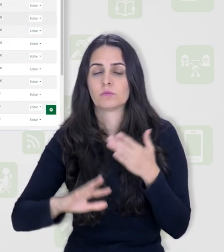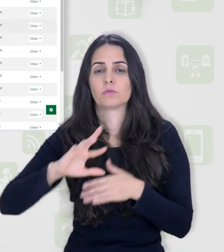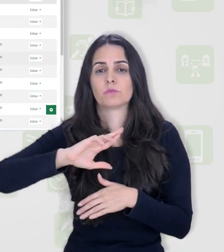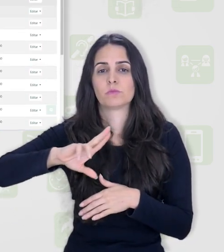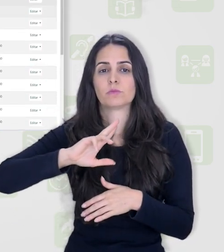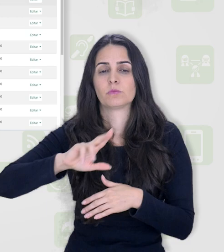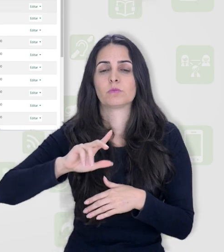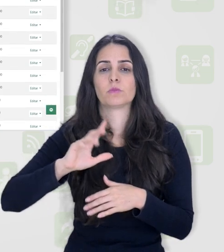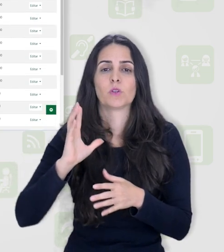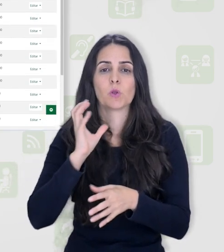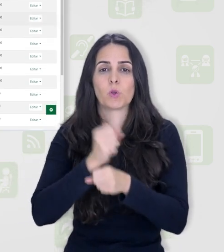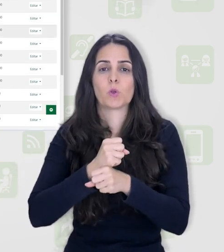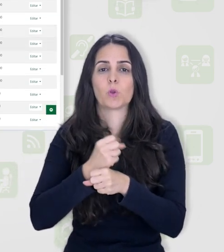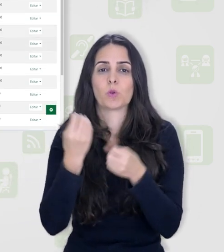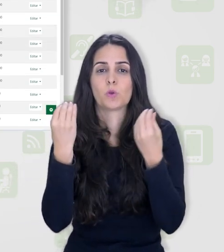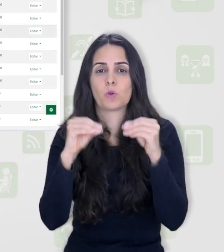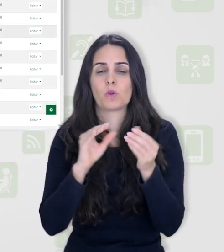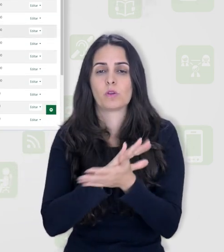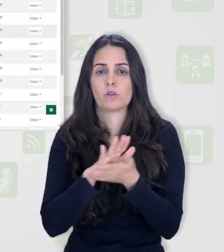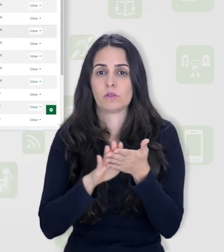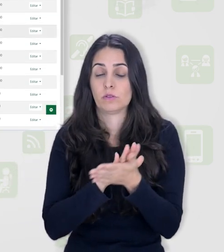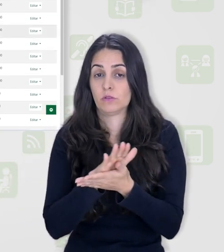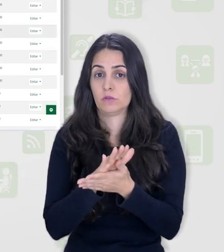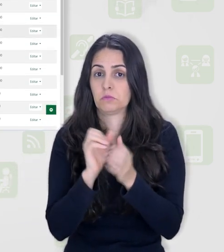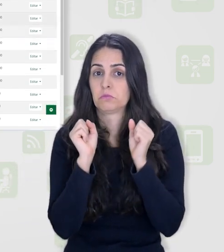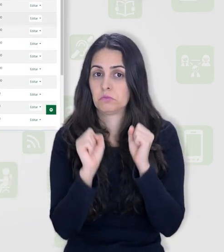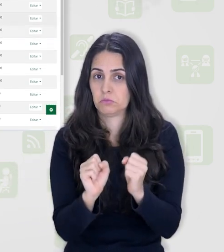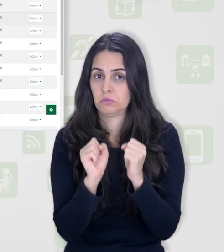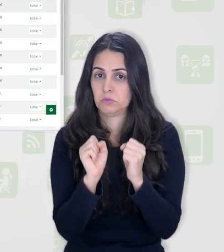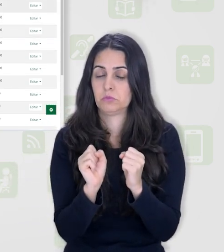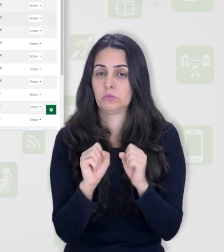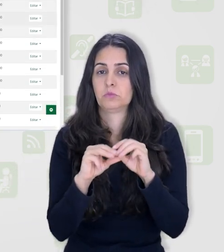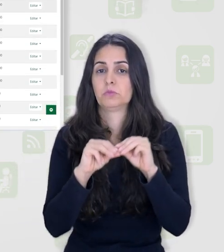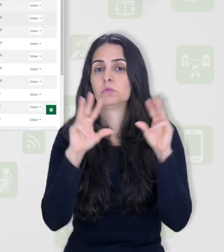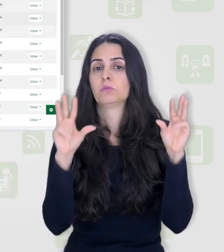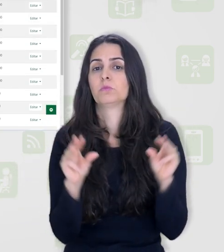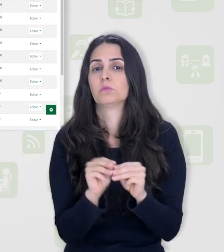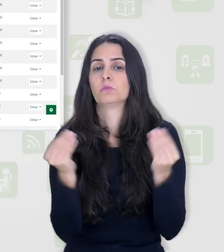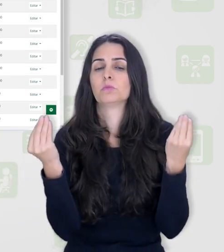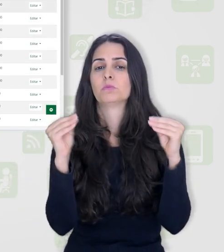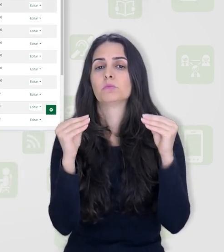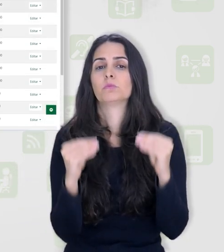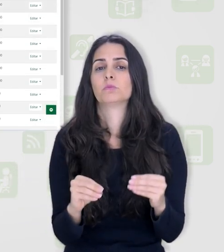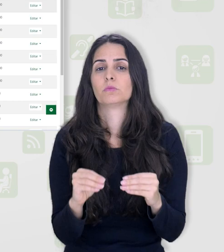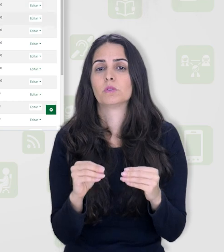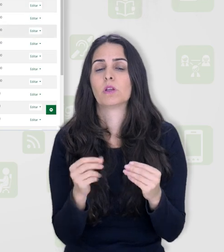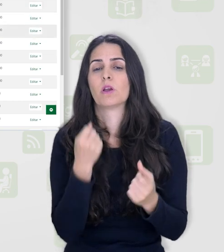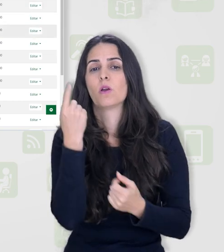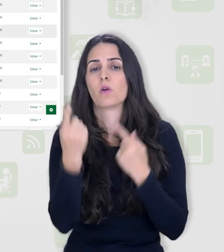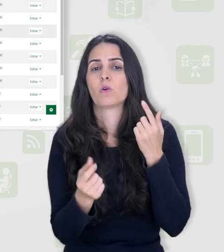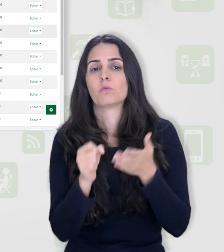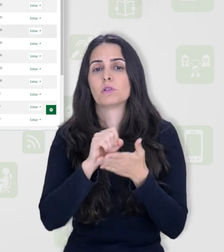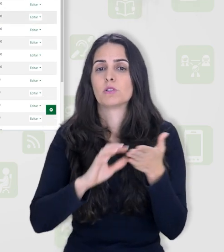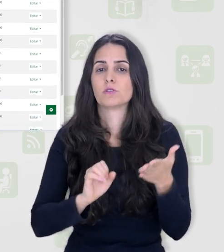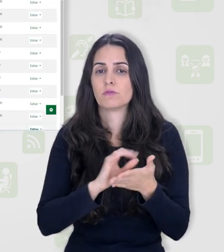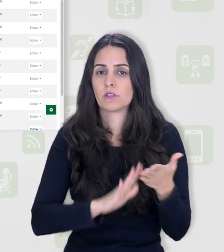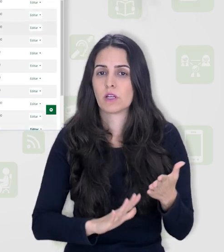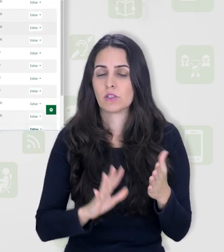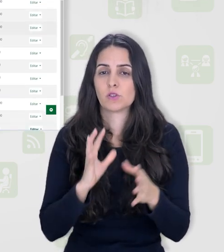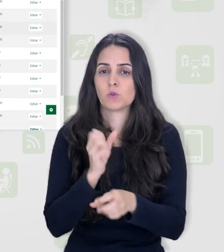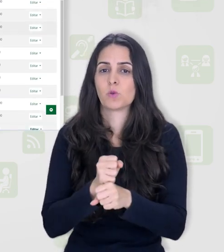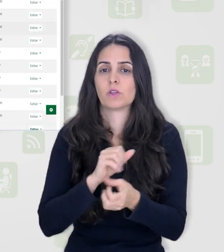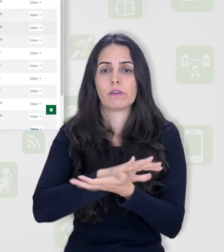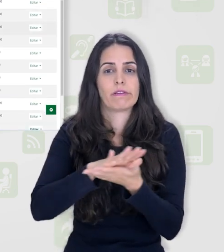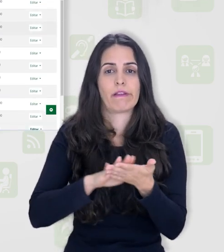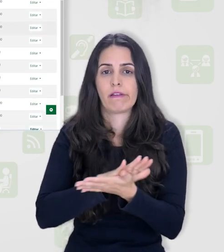tenha agregação de notas eu posso utilizar no Moodle por exemplo algumas atividades que não possuem agregação de